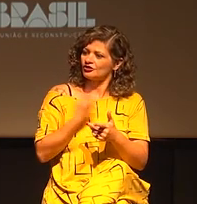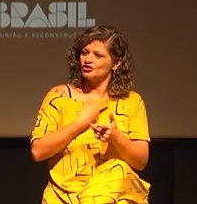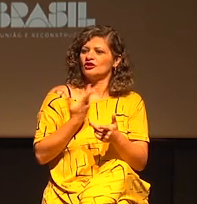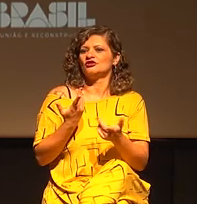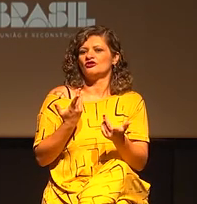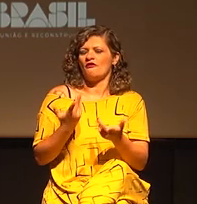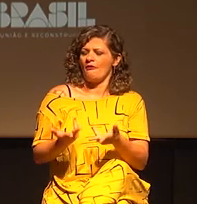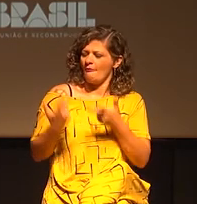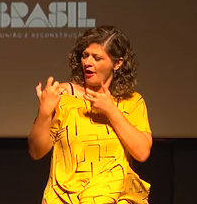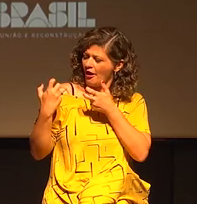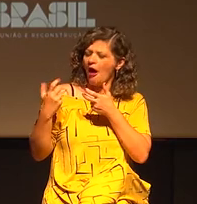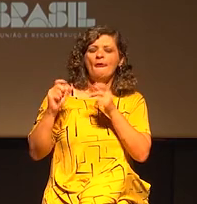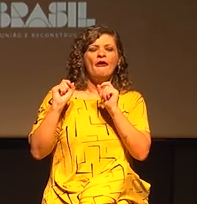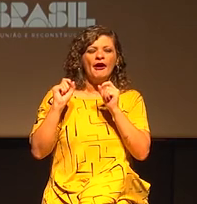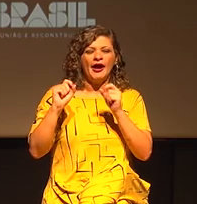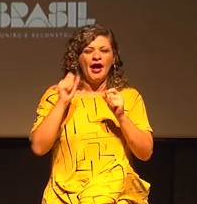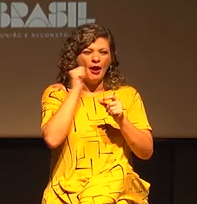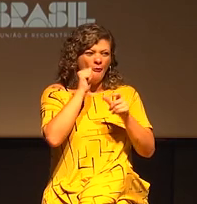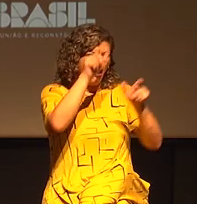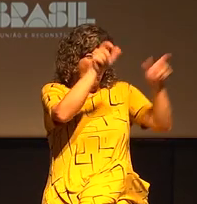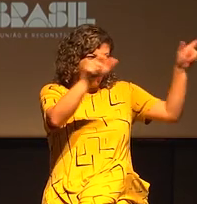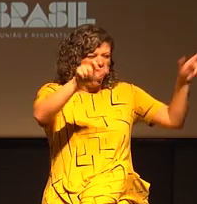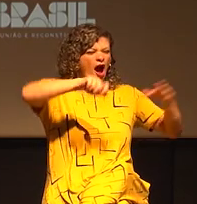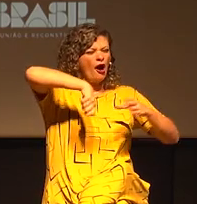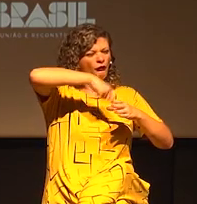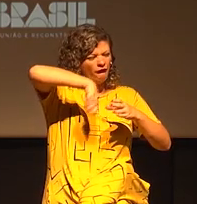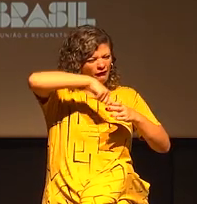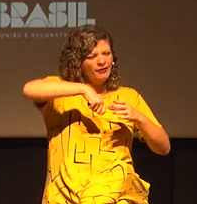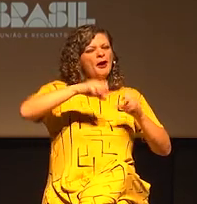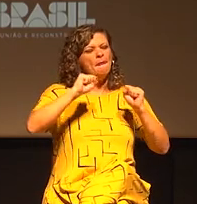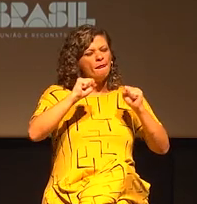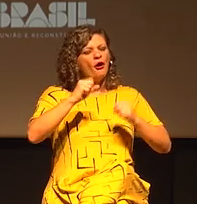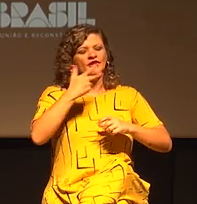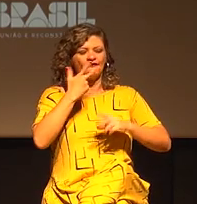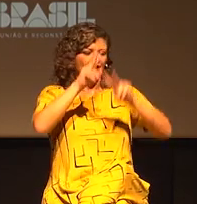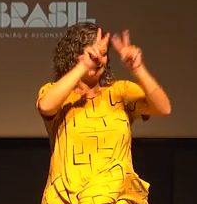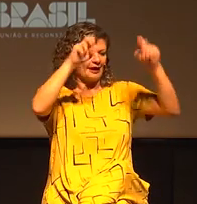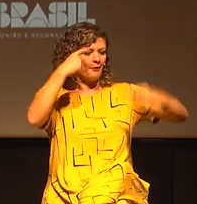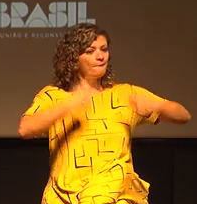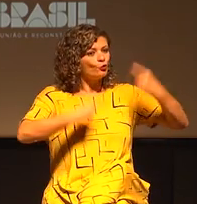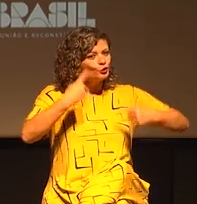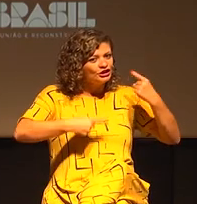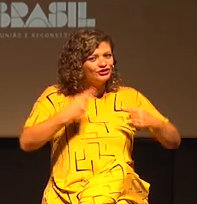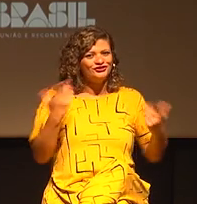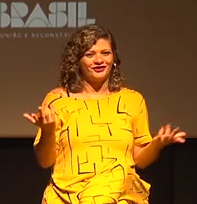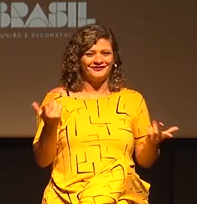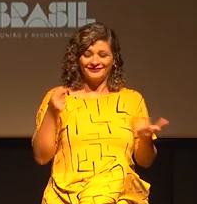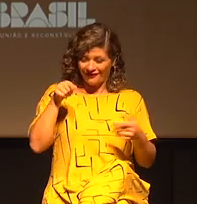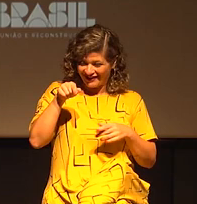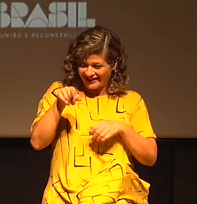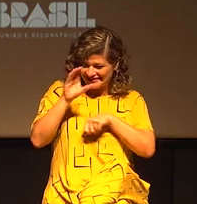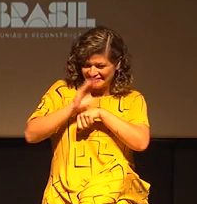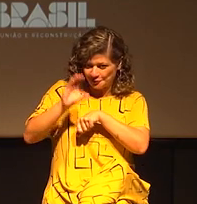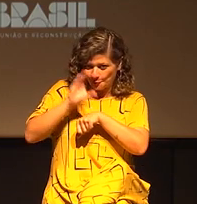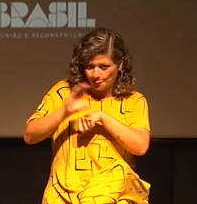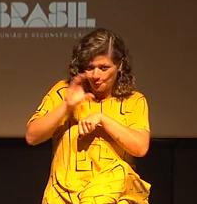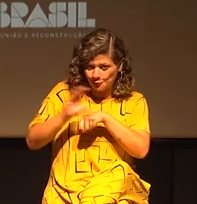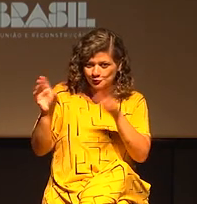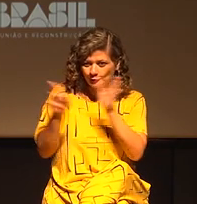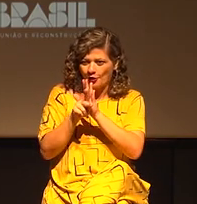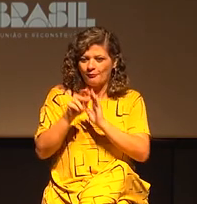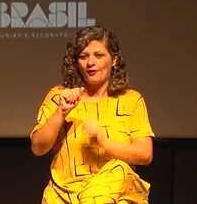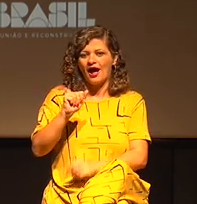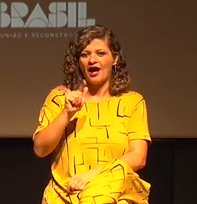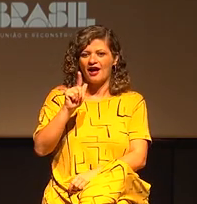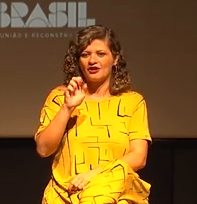vai então perceber que as cozinheiras elas podem falar de política dentro da cozinha e a gente pode então esse curso que a gente que eu falei aqui os agentes populares de